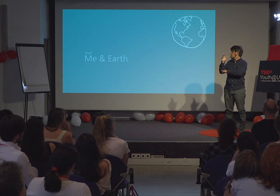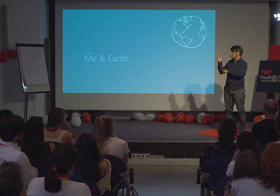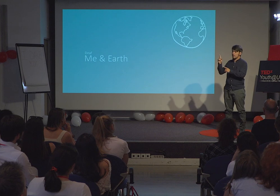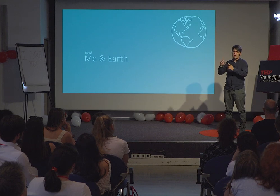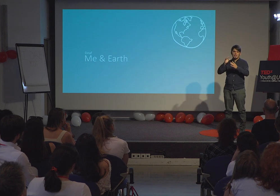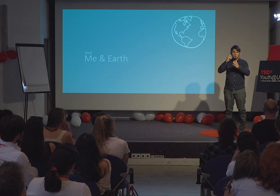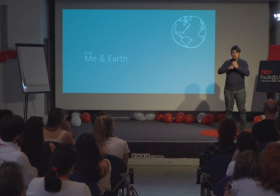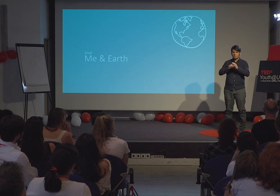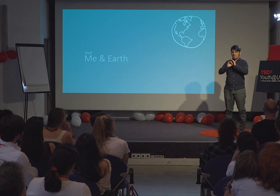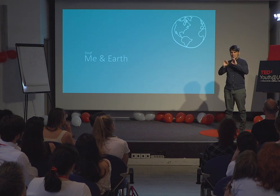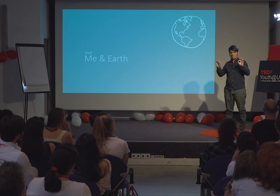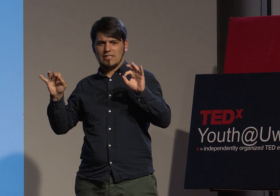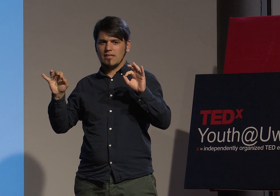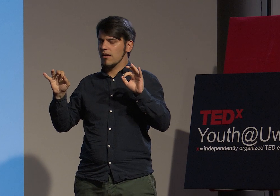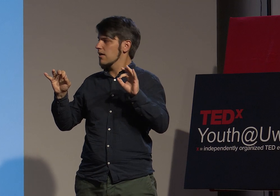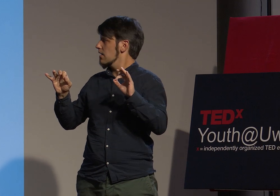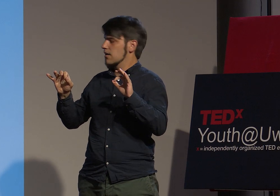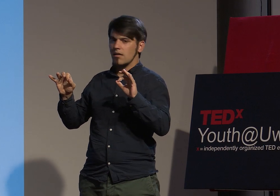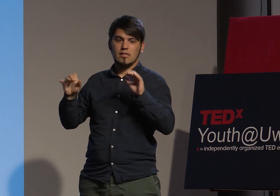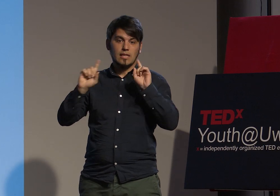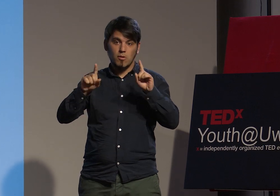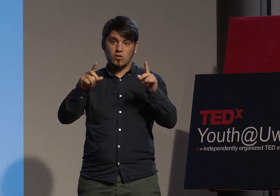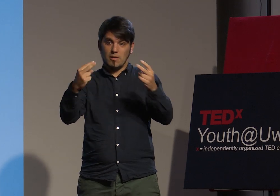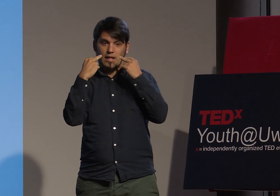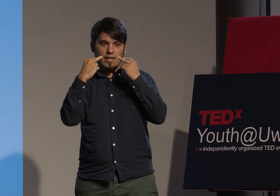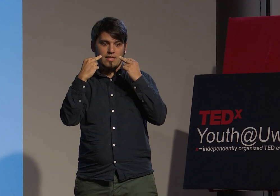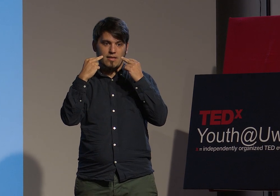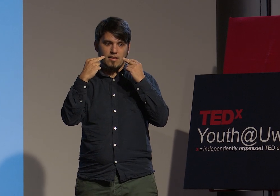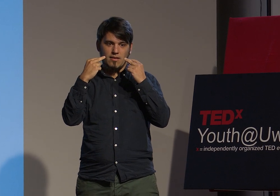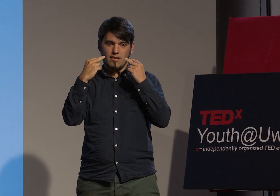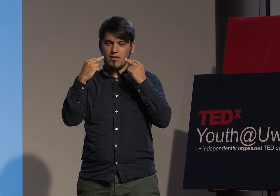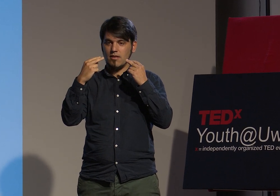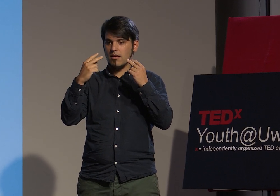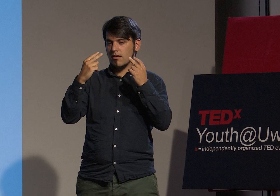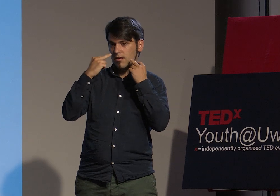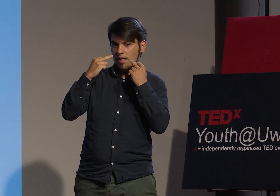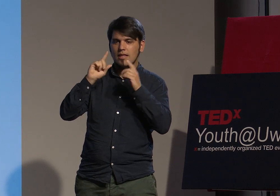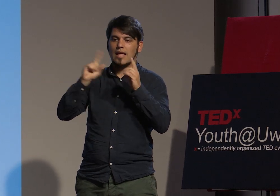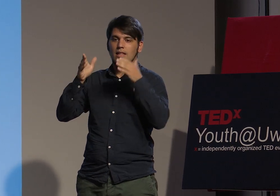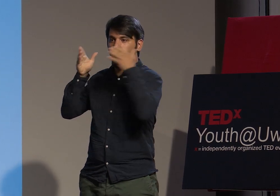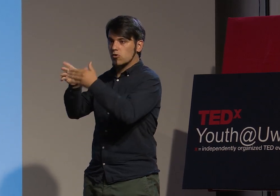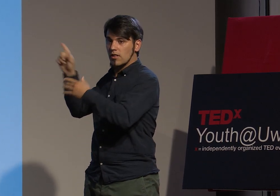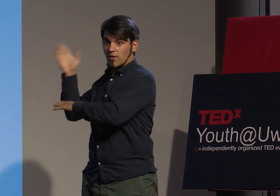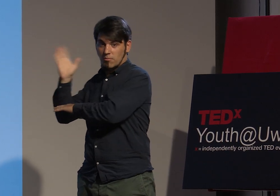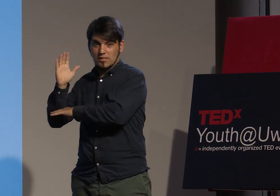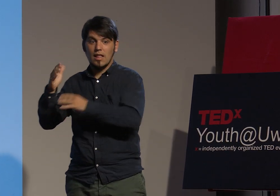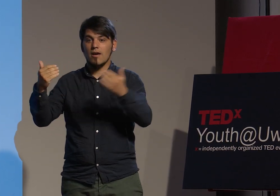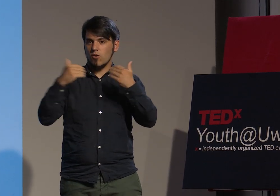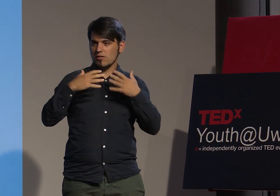една презентация, просто и ясна, за да може да ме гледате, а не